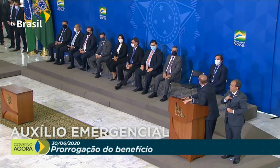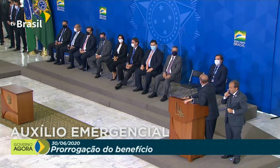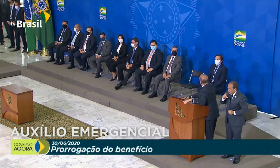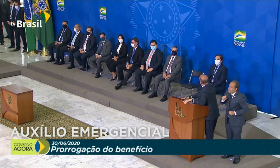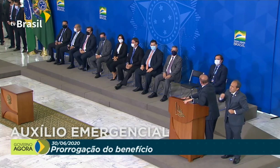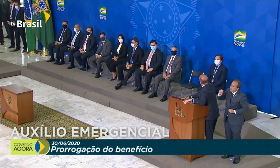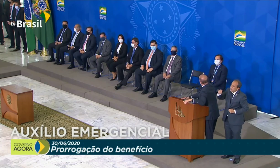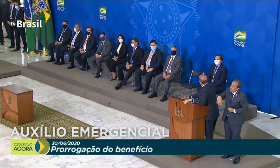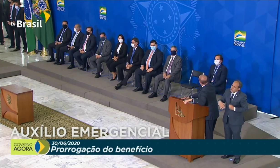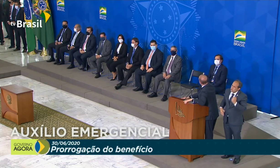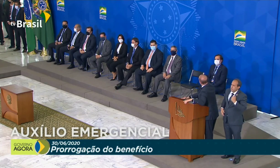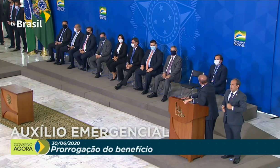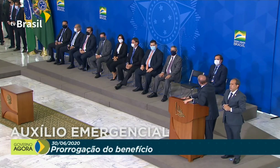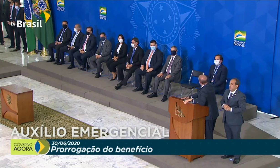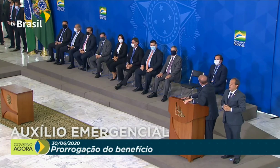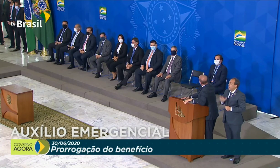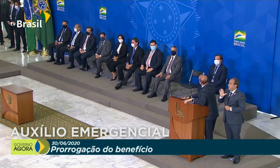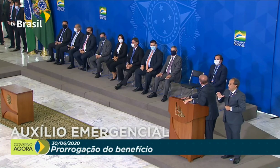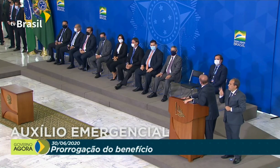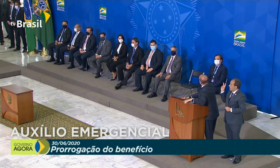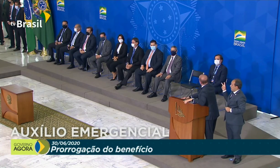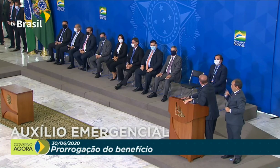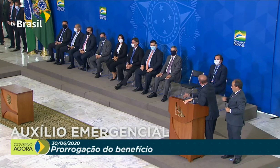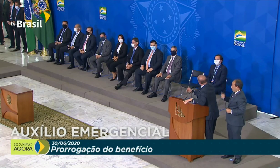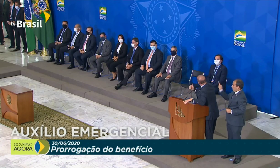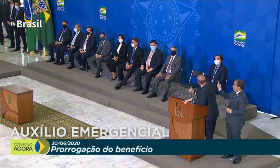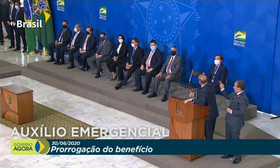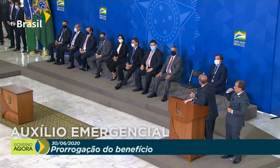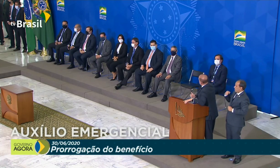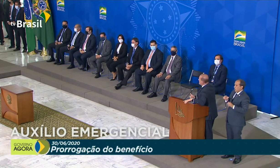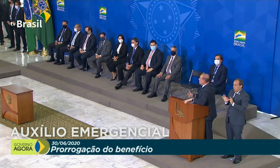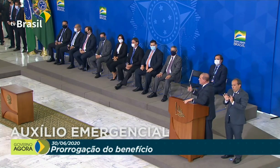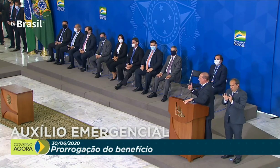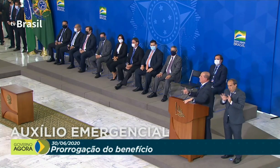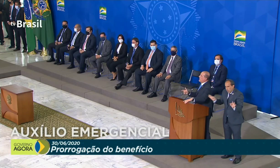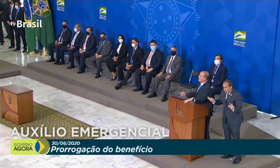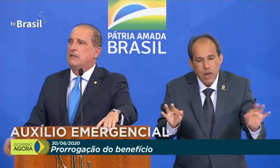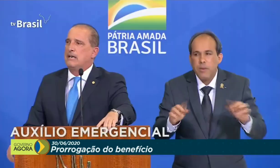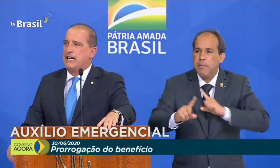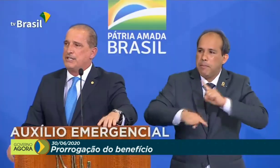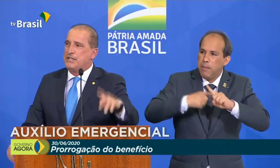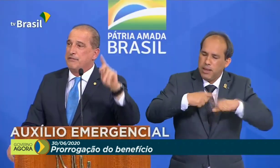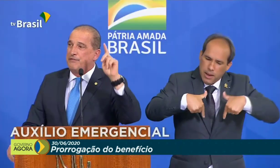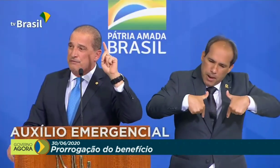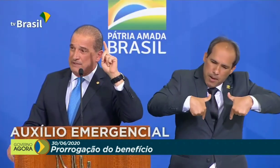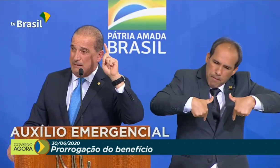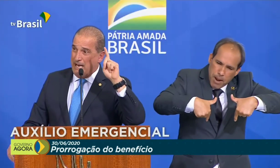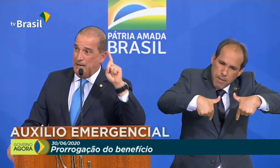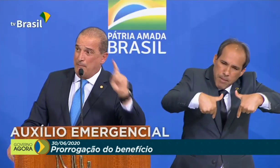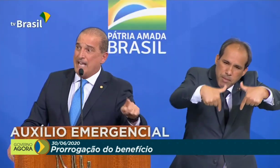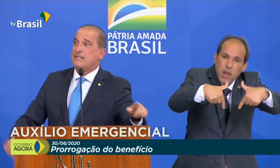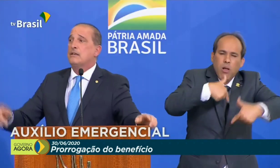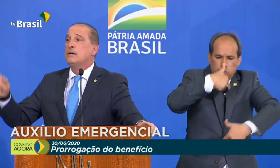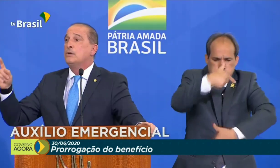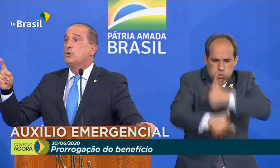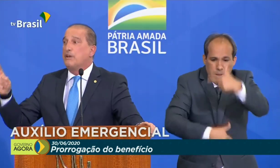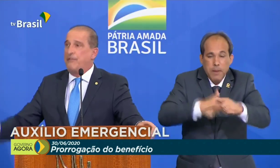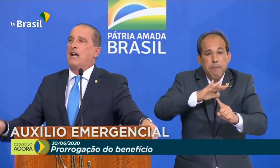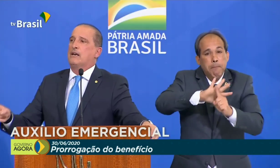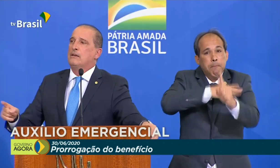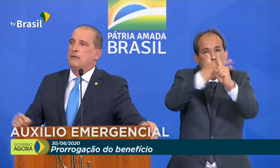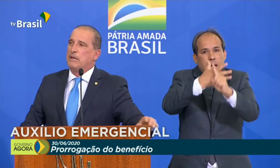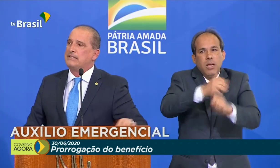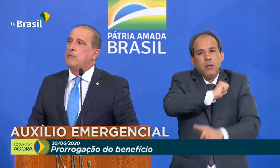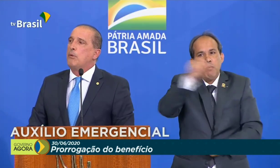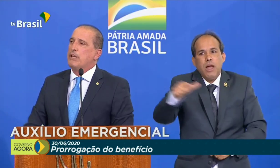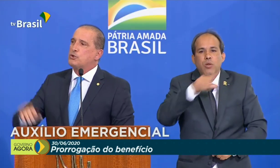Temos sim, mas como o senhor sempre nos determina, com humildade e com trabalho, a gente trabalha mais do que